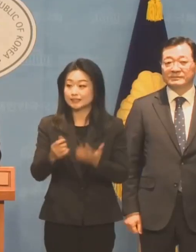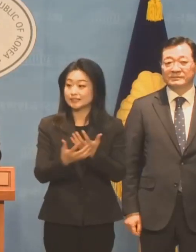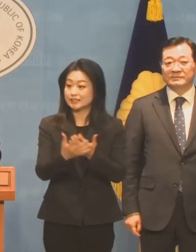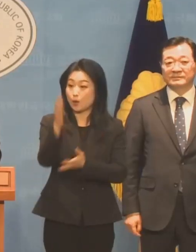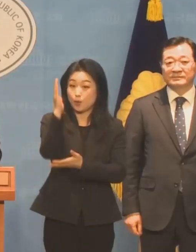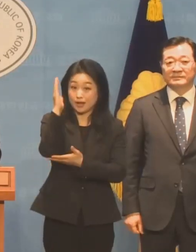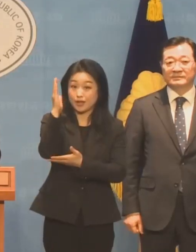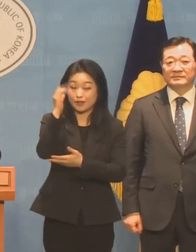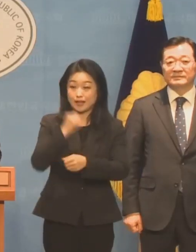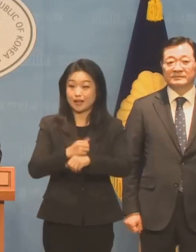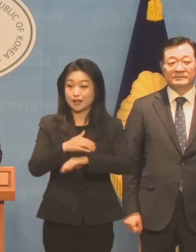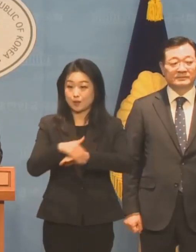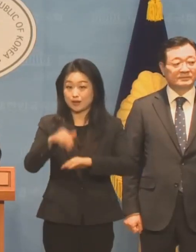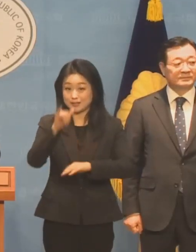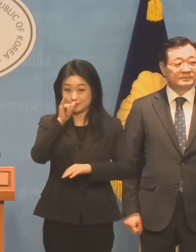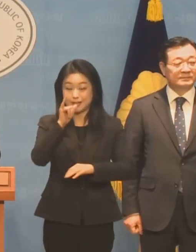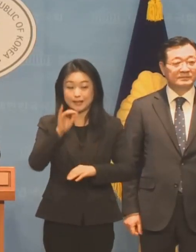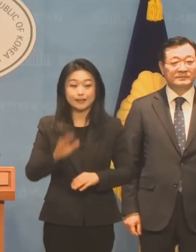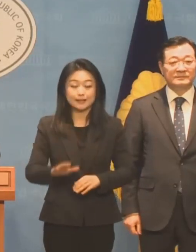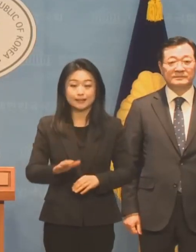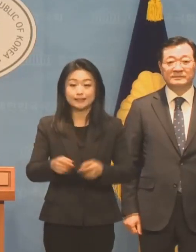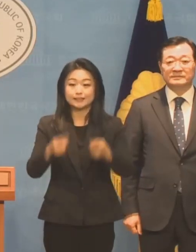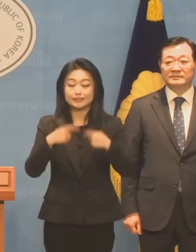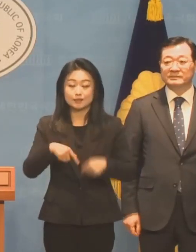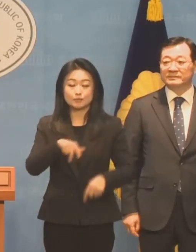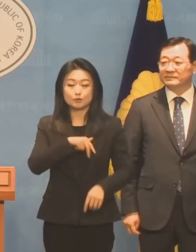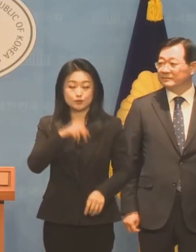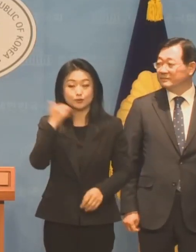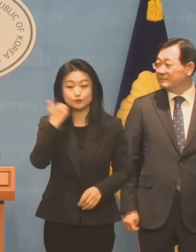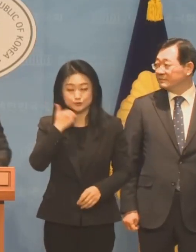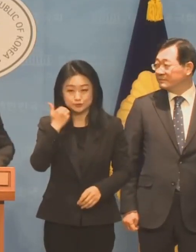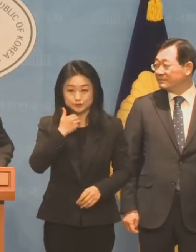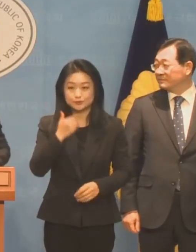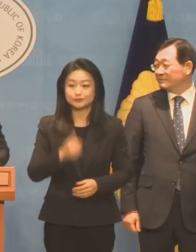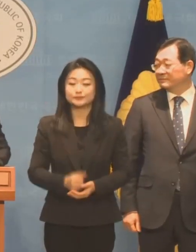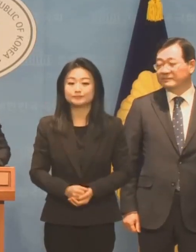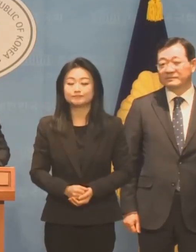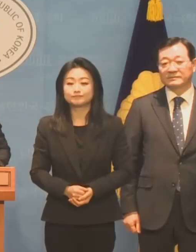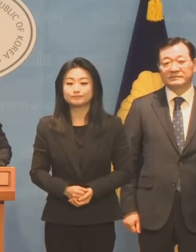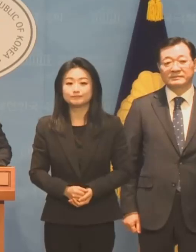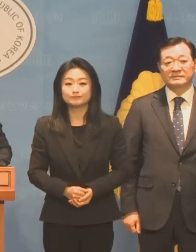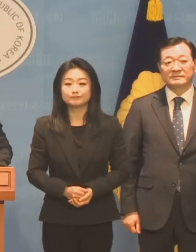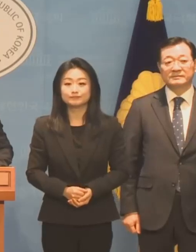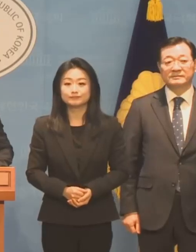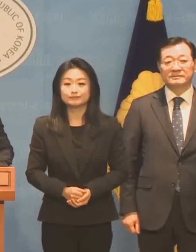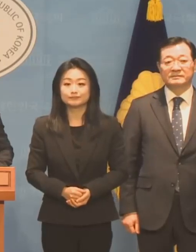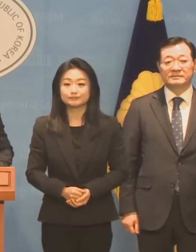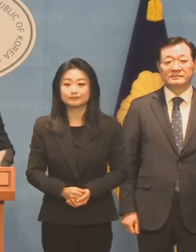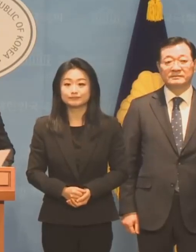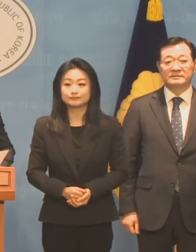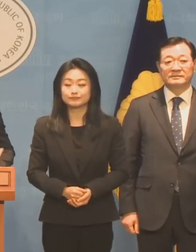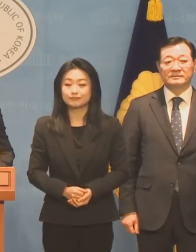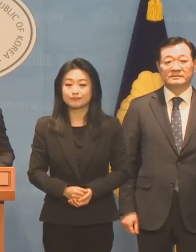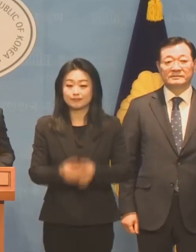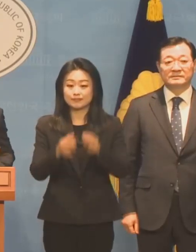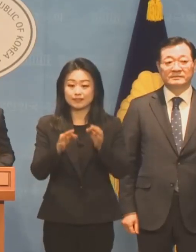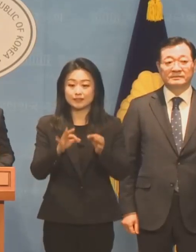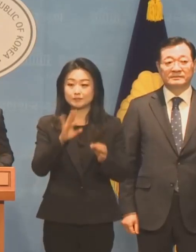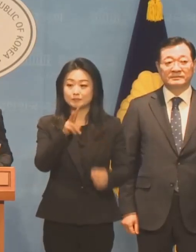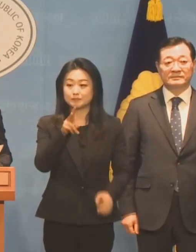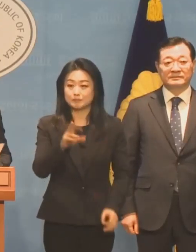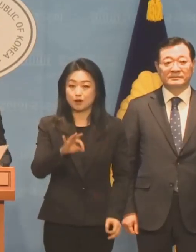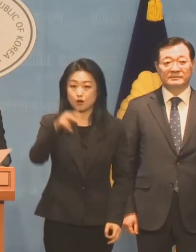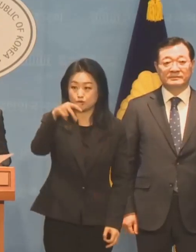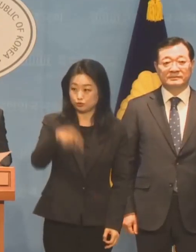기자회견을 하려고 합니다. 먼저 참석하신 의원님들 소개시켜 드리도록 하겠습니다. 먼저 김병주 의원님